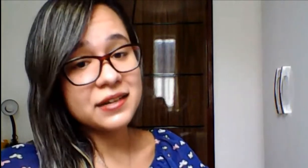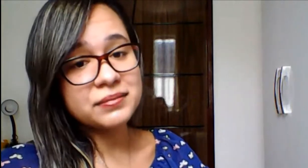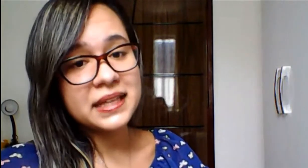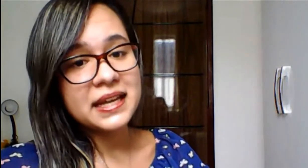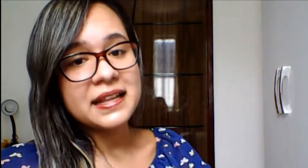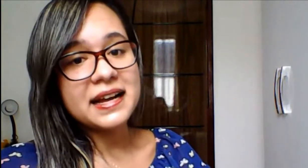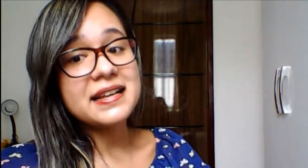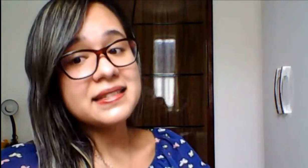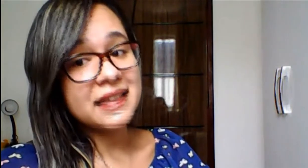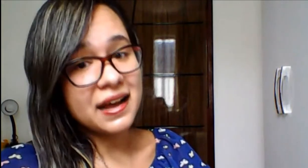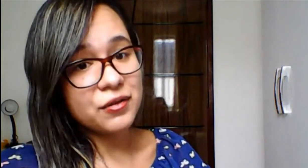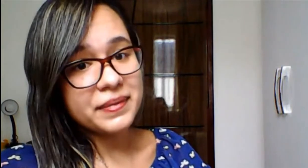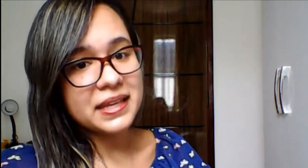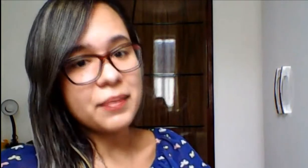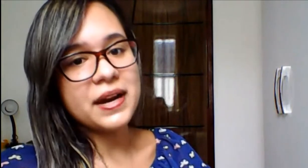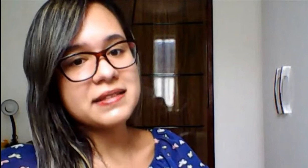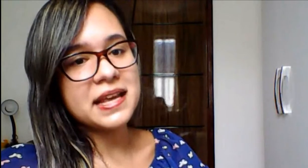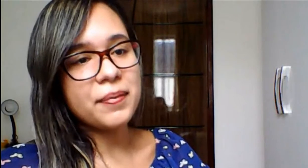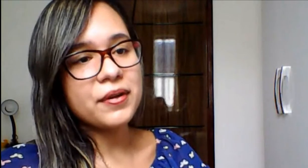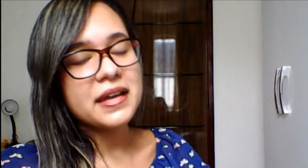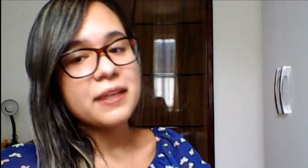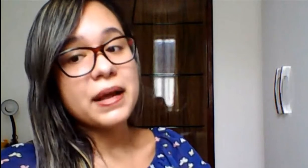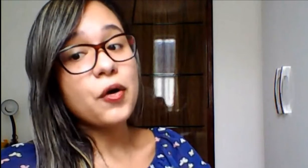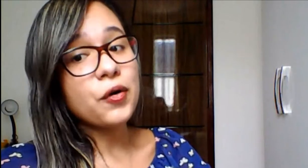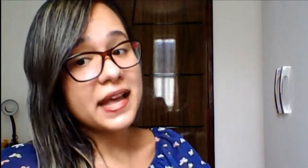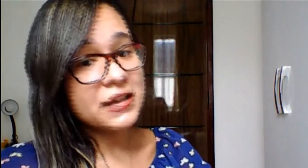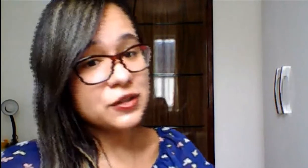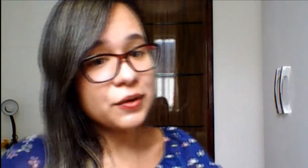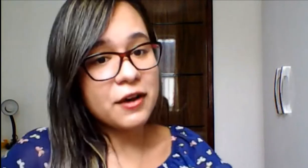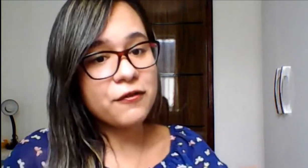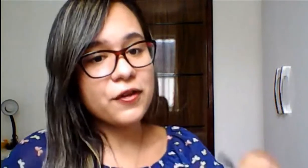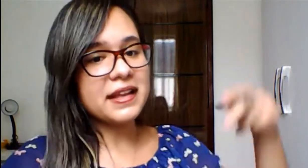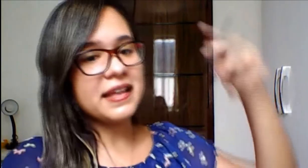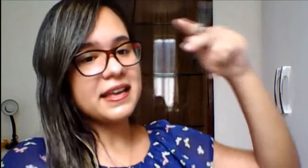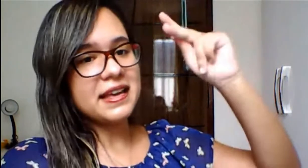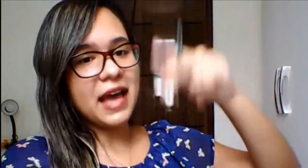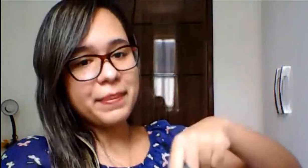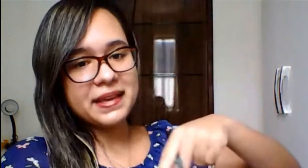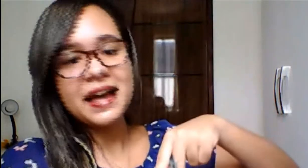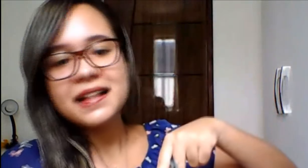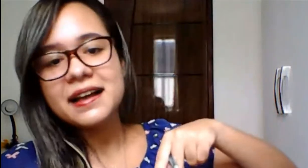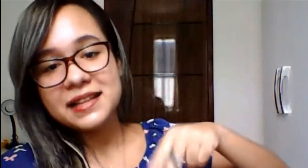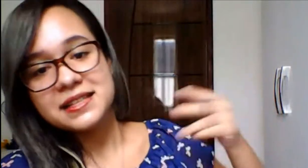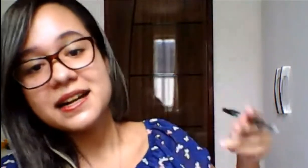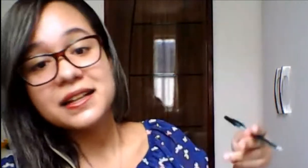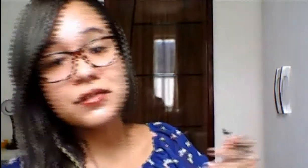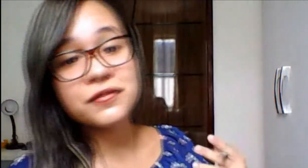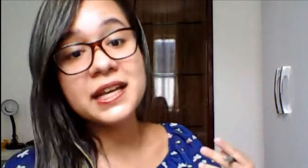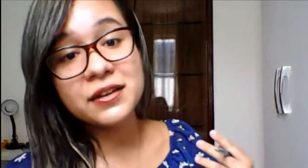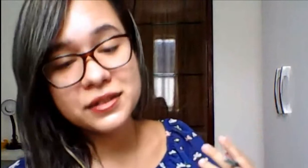variação daquele sinal, que, por exemplo, pelo contexto, eu vou entender que a picada está se tratando do vírus,